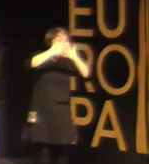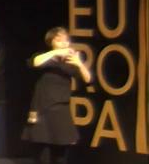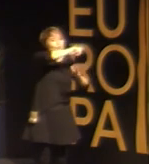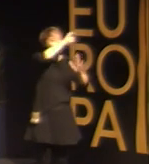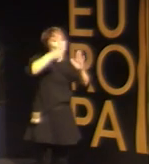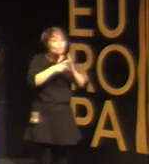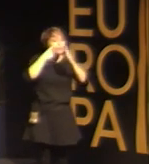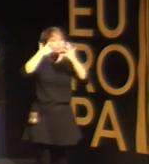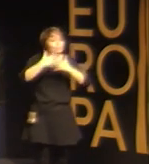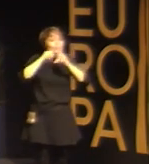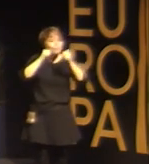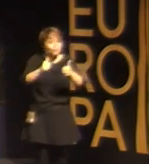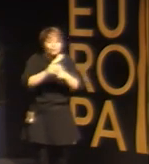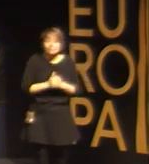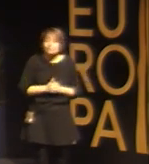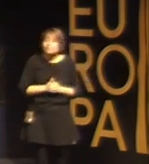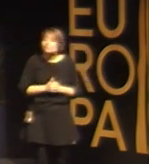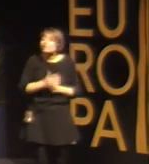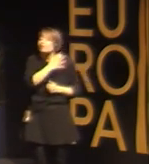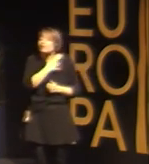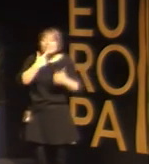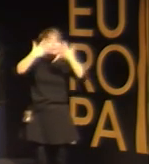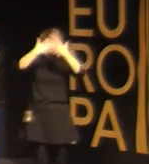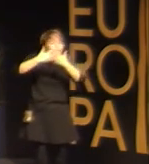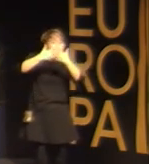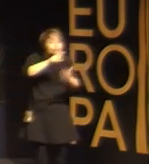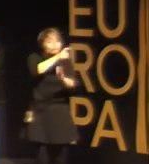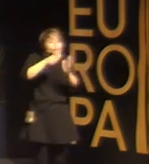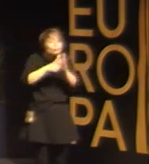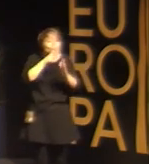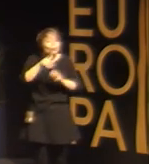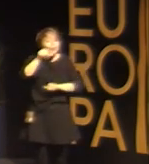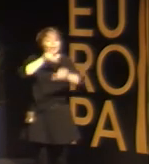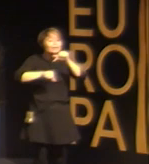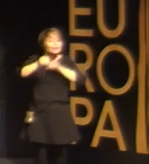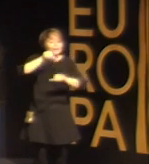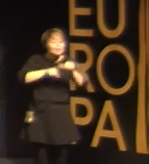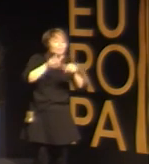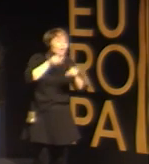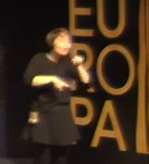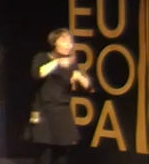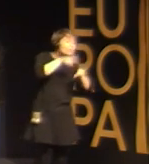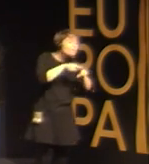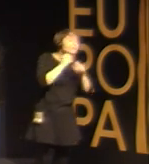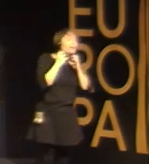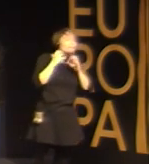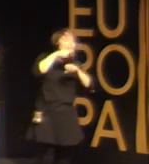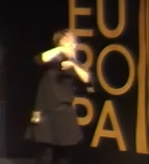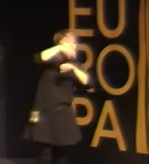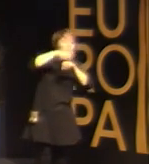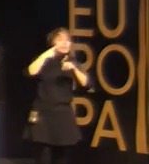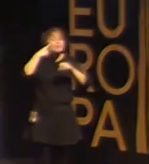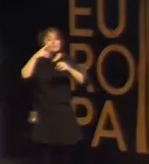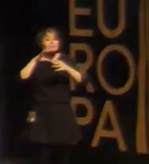esto lo tenemos claro y todo se activa por la química del grifo que abre la amígdala las